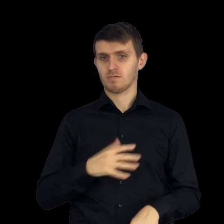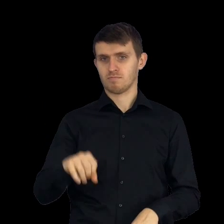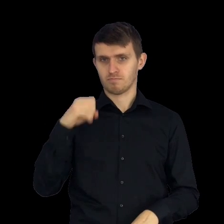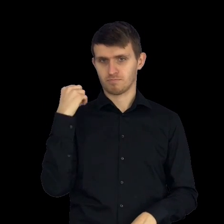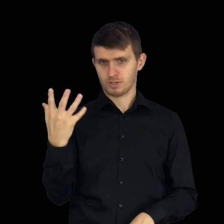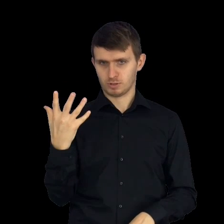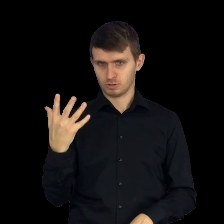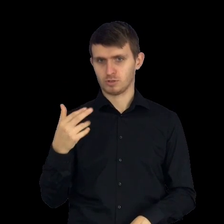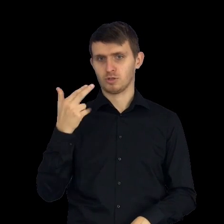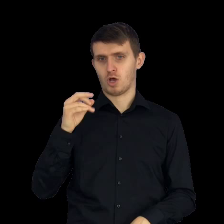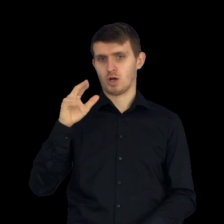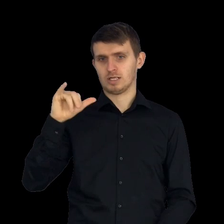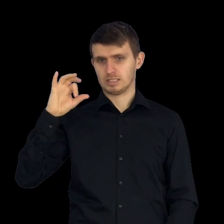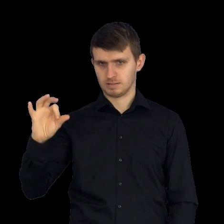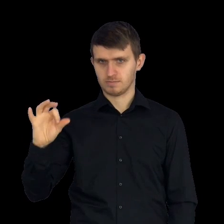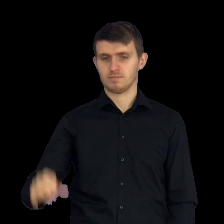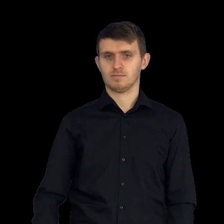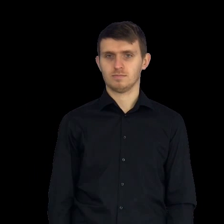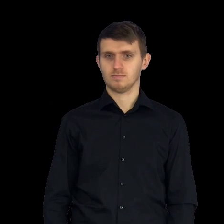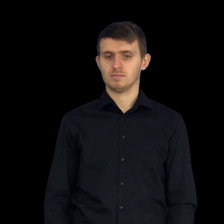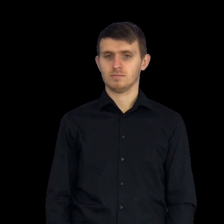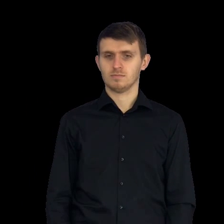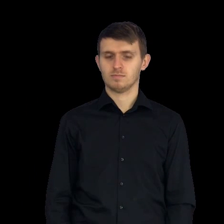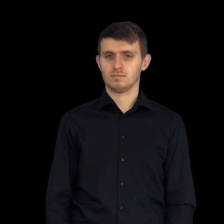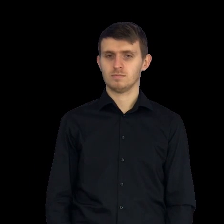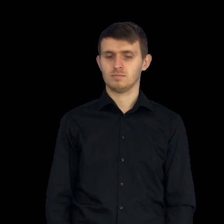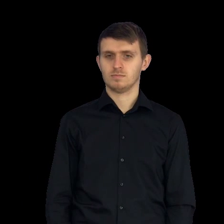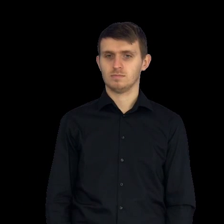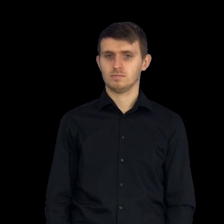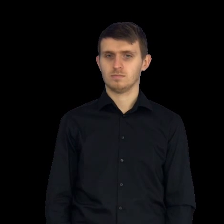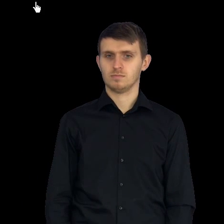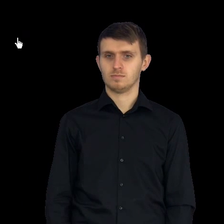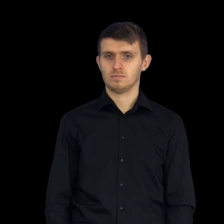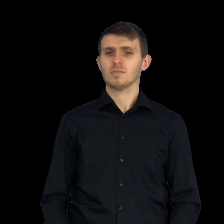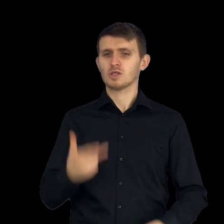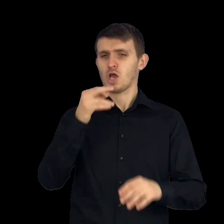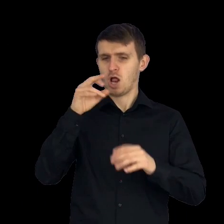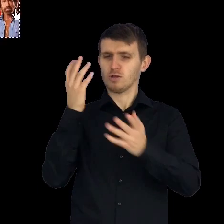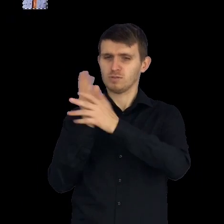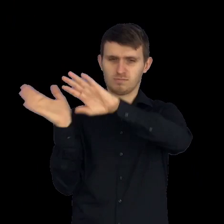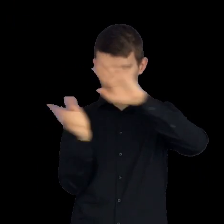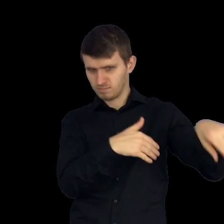Chucków Norrisów. Zatem to się równa pięciu Chuck Norrisów.